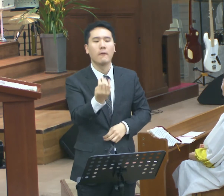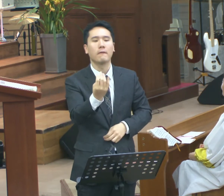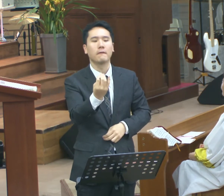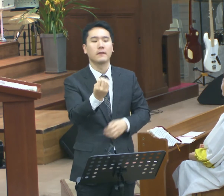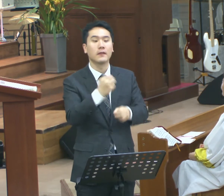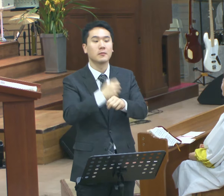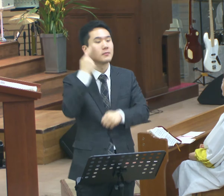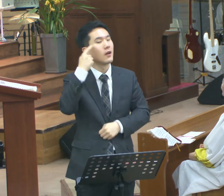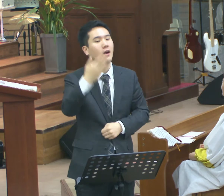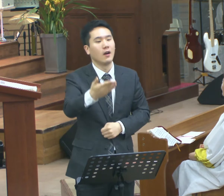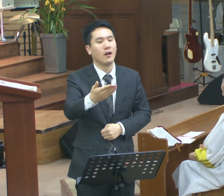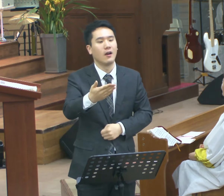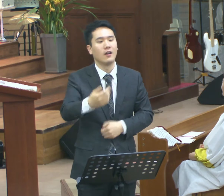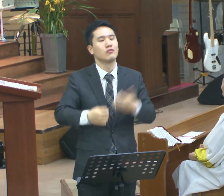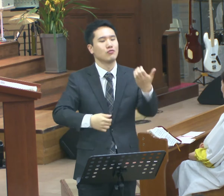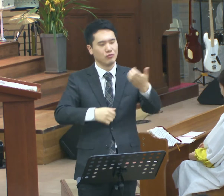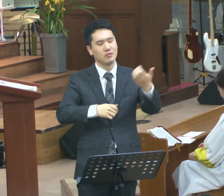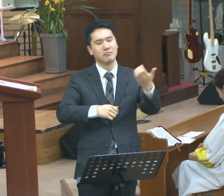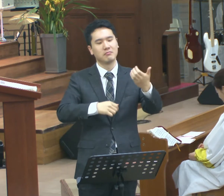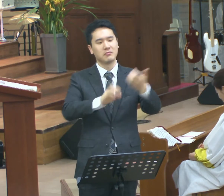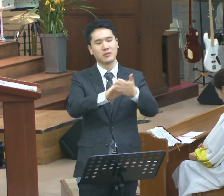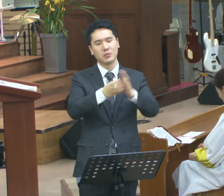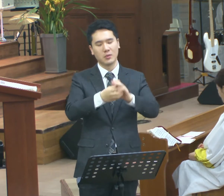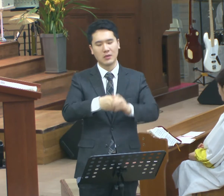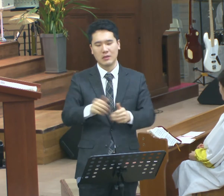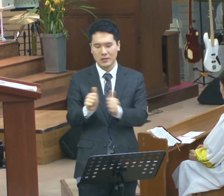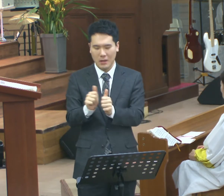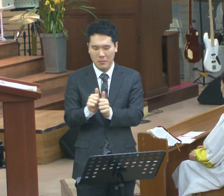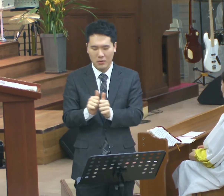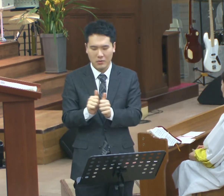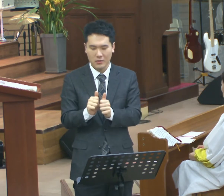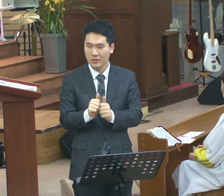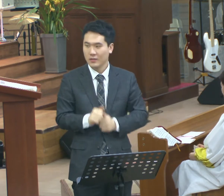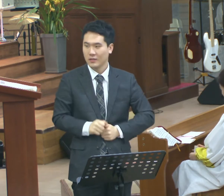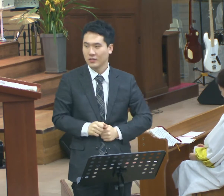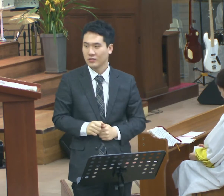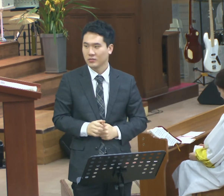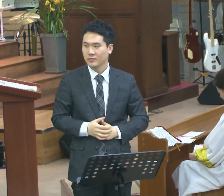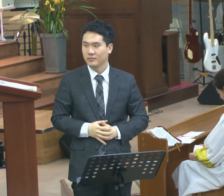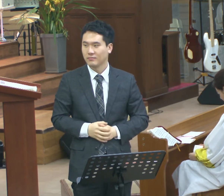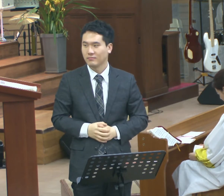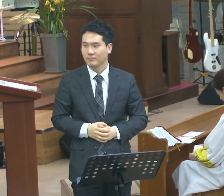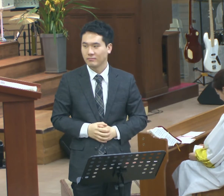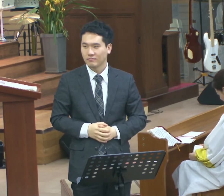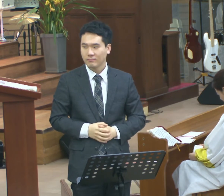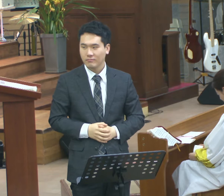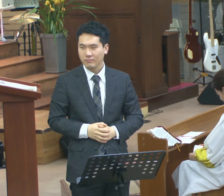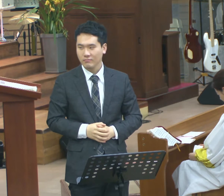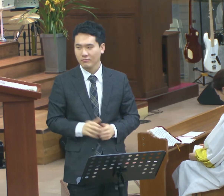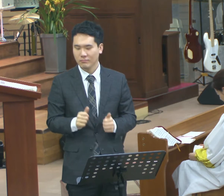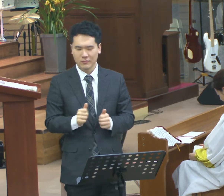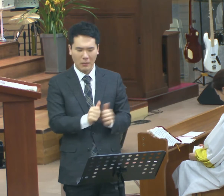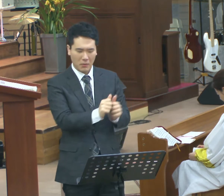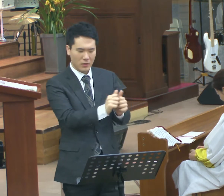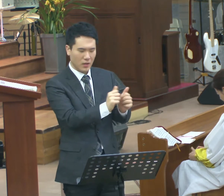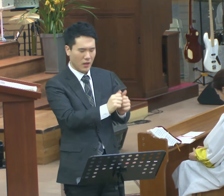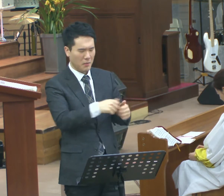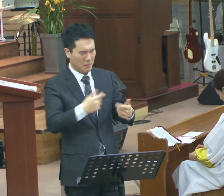90번. 그래서 남편이 삼식이신 분은 이제 90번이나 차려줘야 돼요. 차려주다